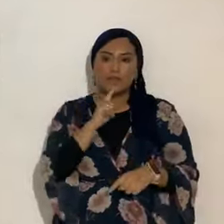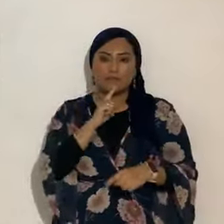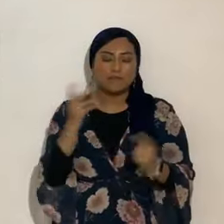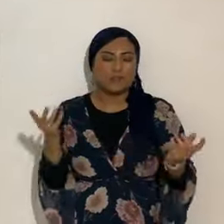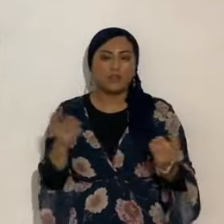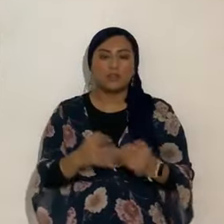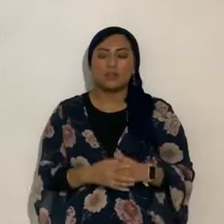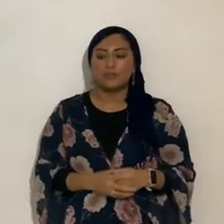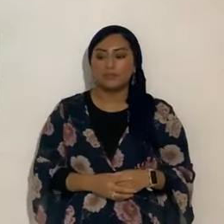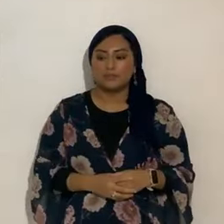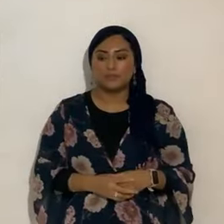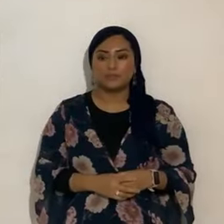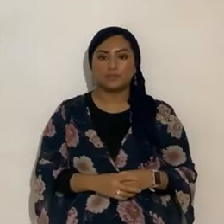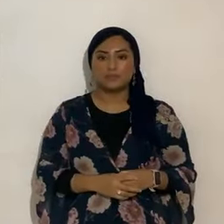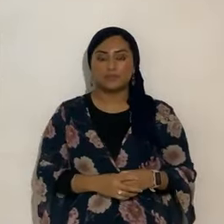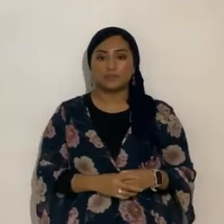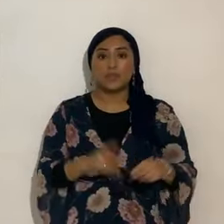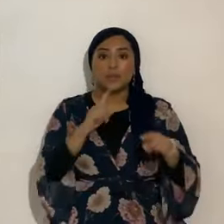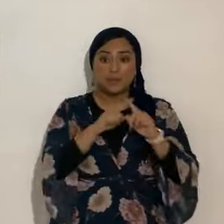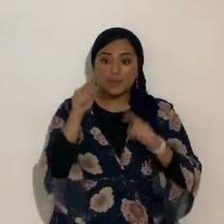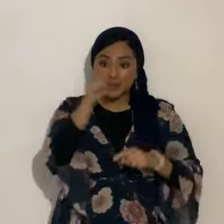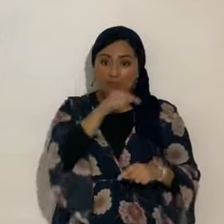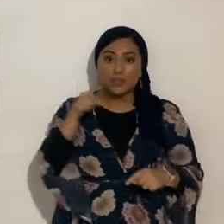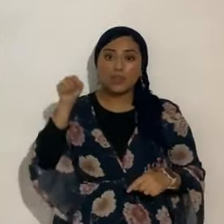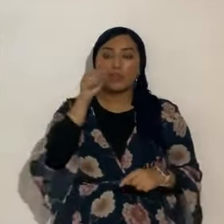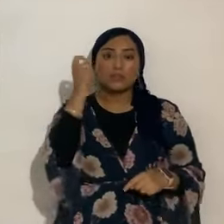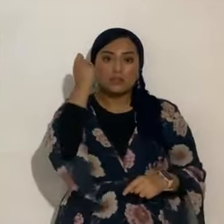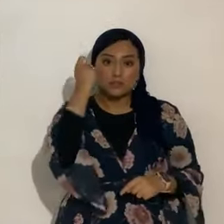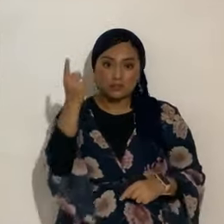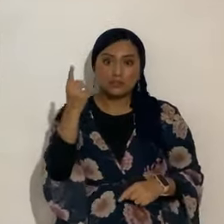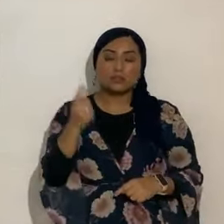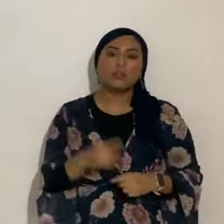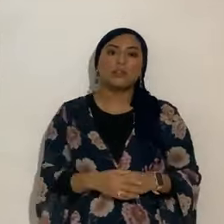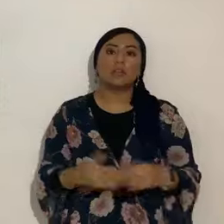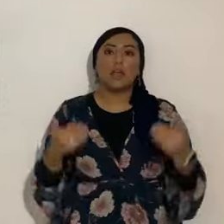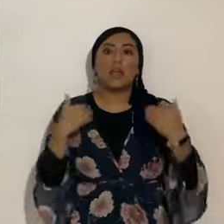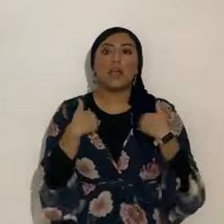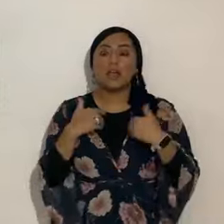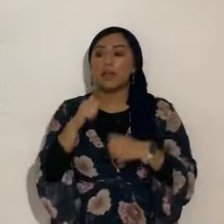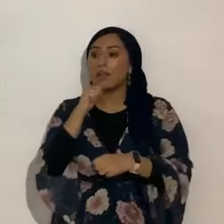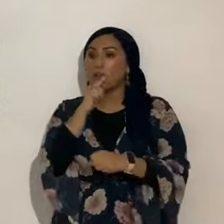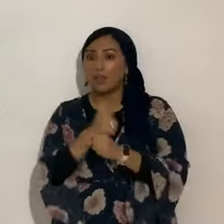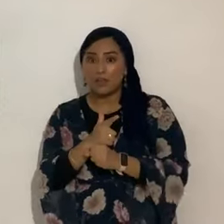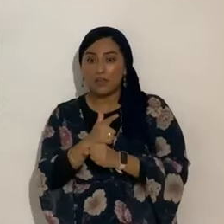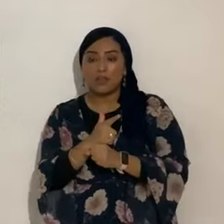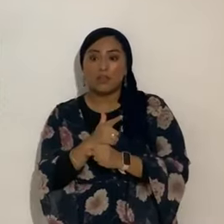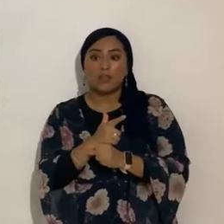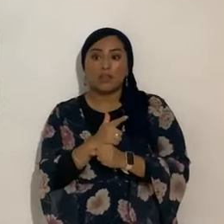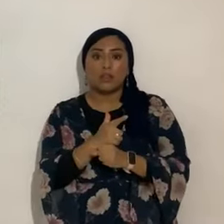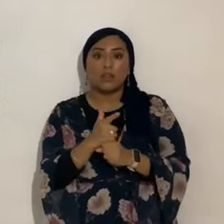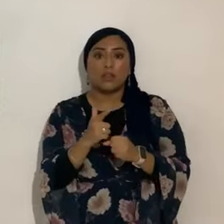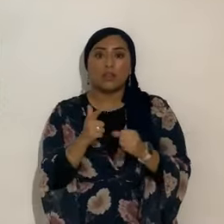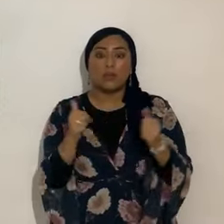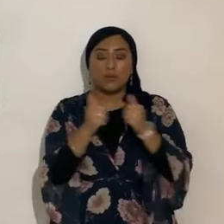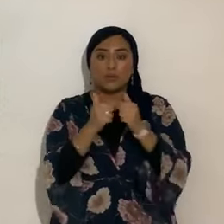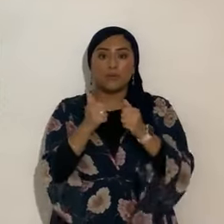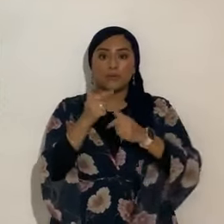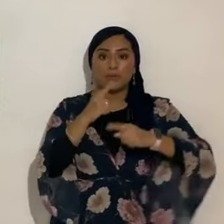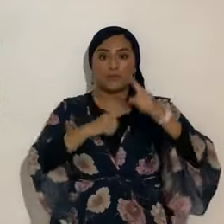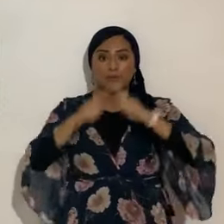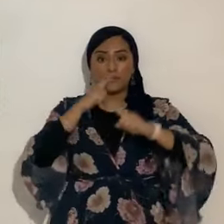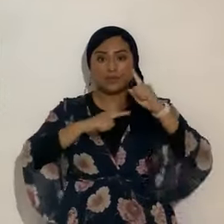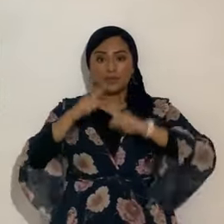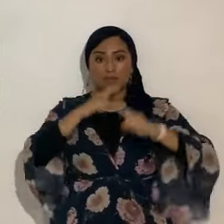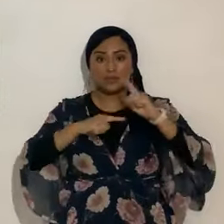lenguaje. Pero entienden. Hay hermanas que con señas,